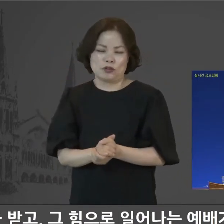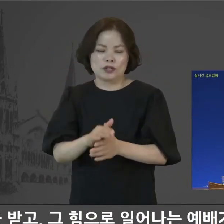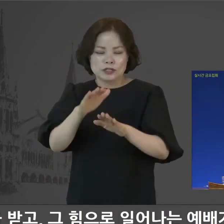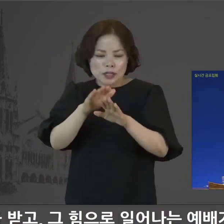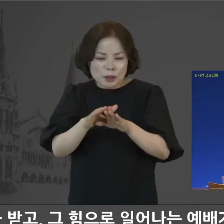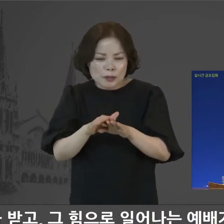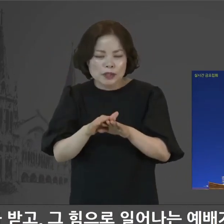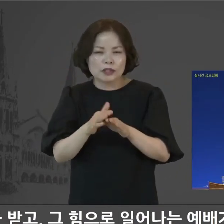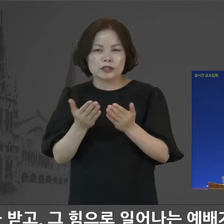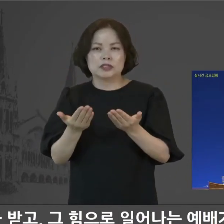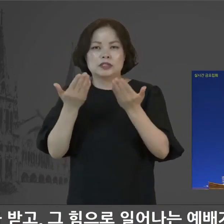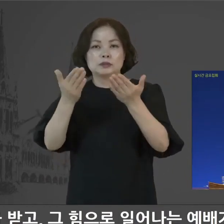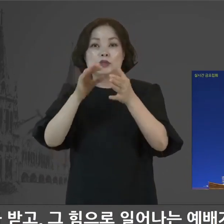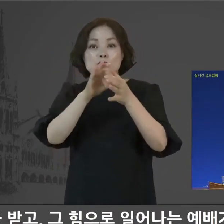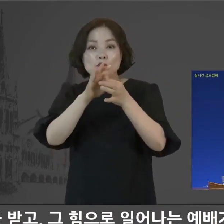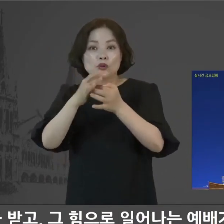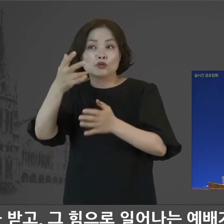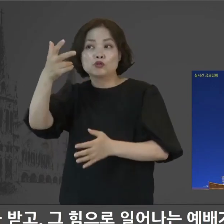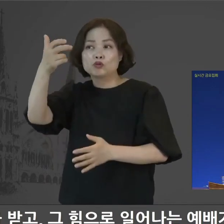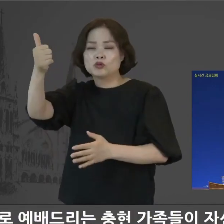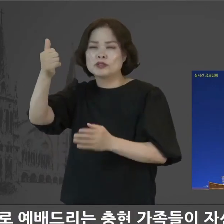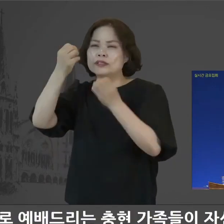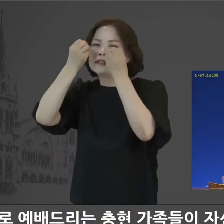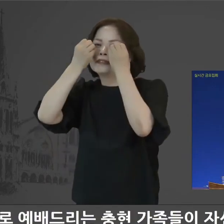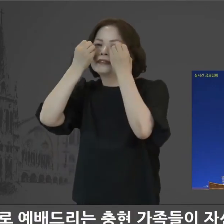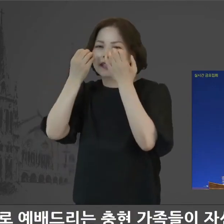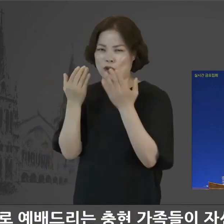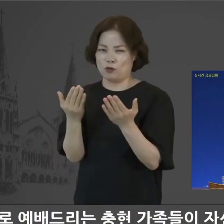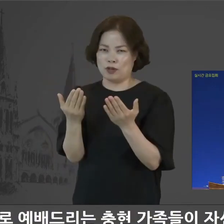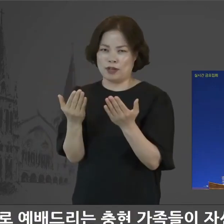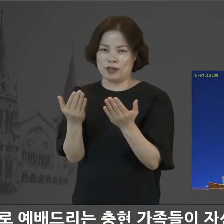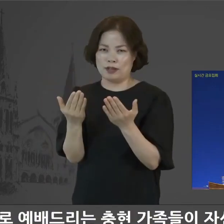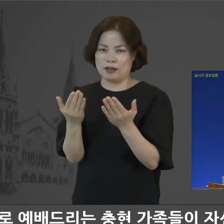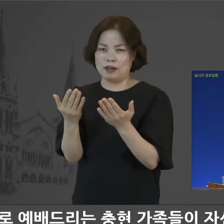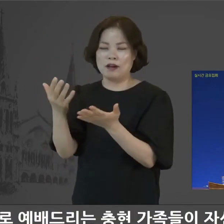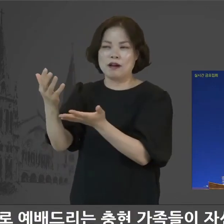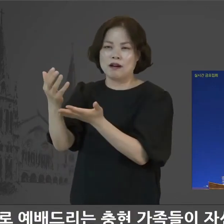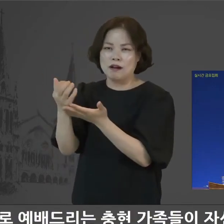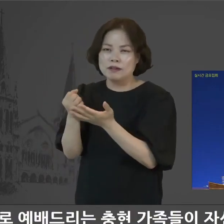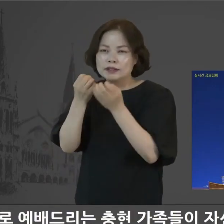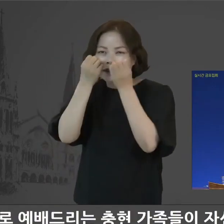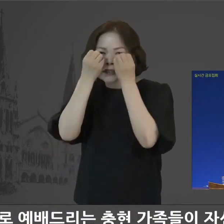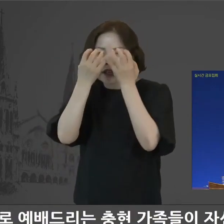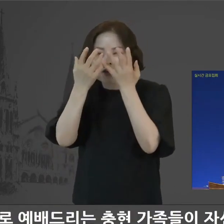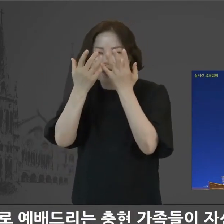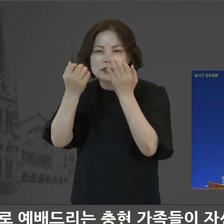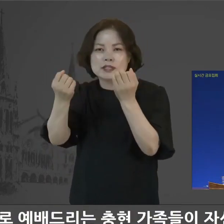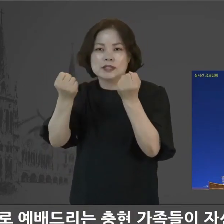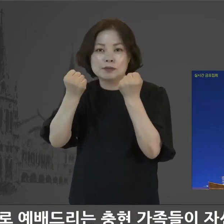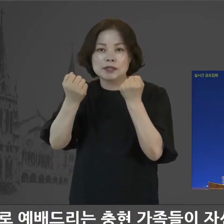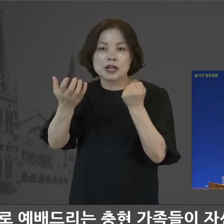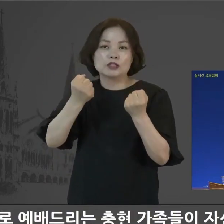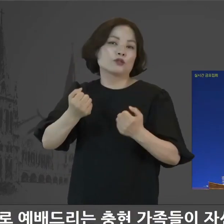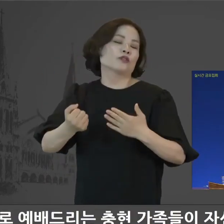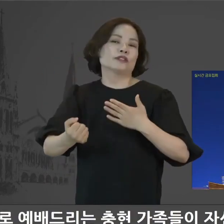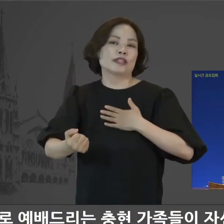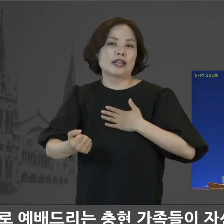통해서 주님을 새롭게 얻고 새로운 힘으로